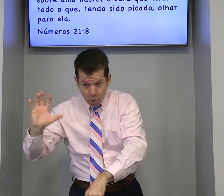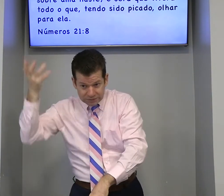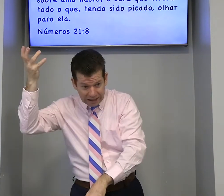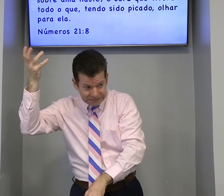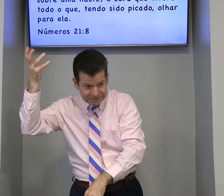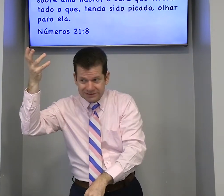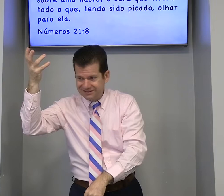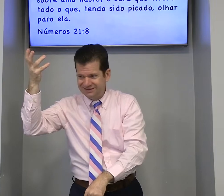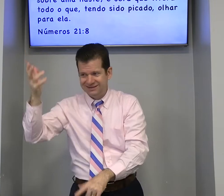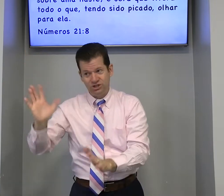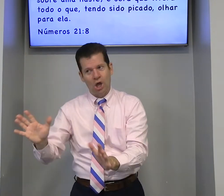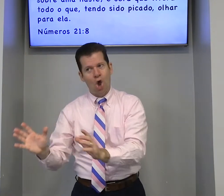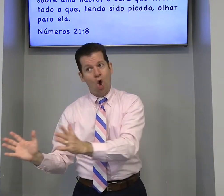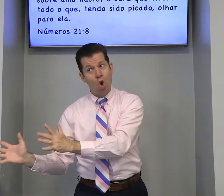Ser picado?